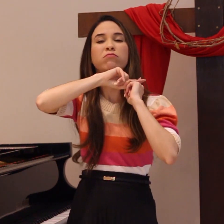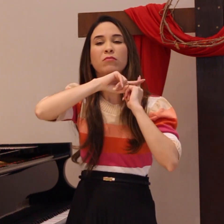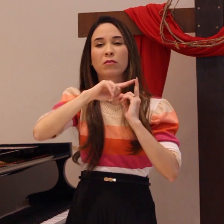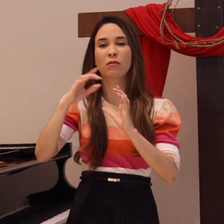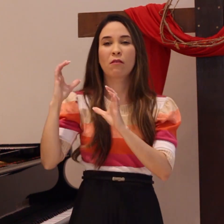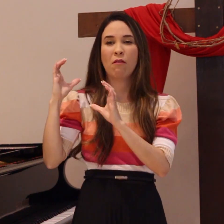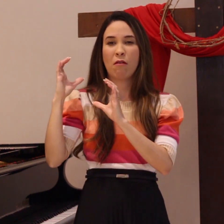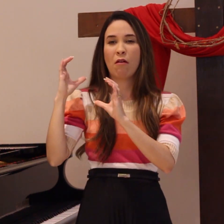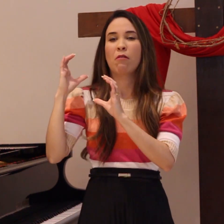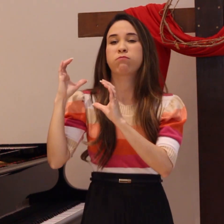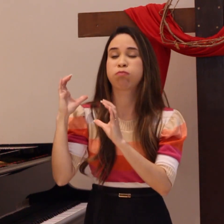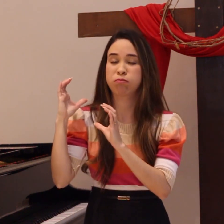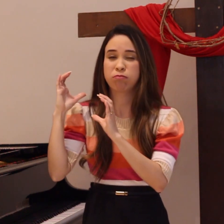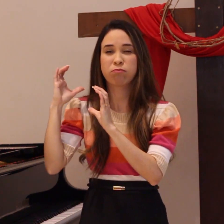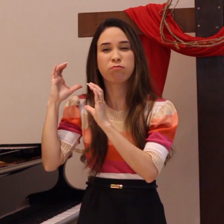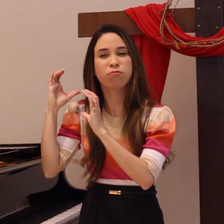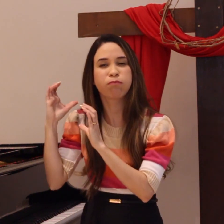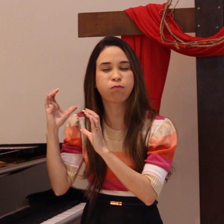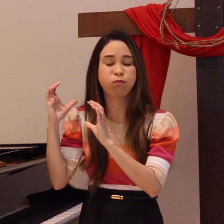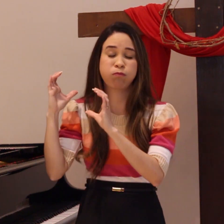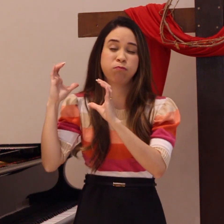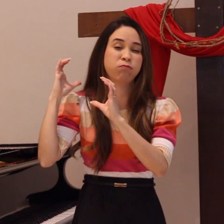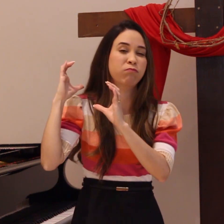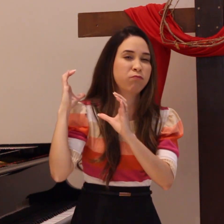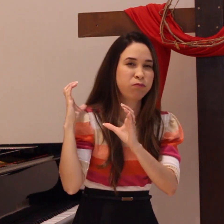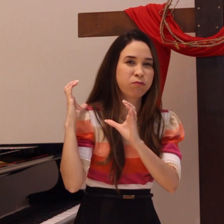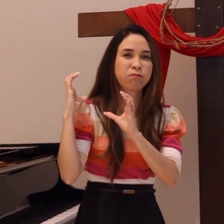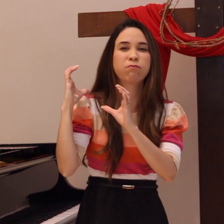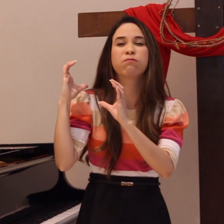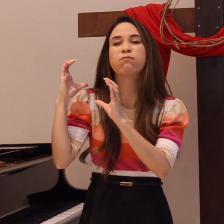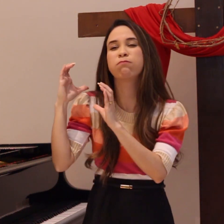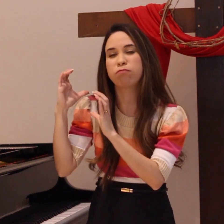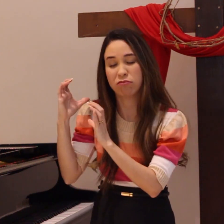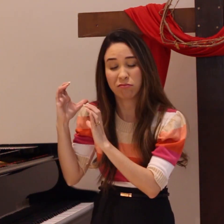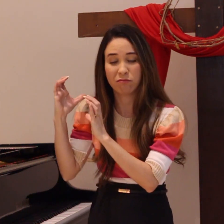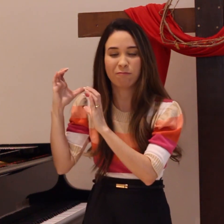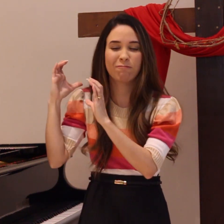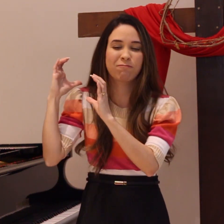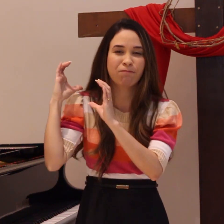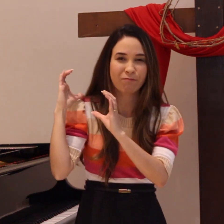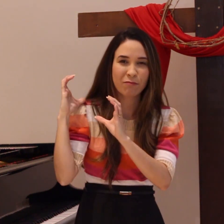dor, com amor sobre si tomou o nosso